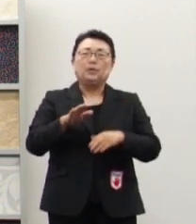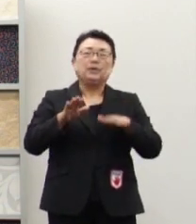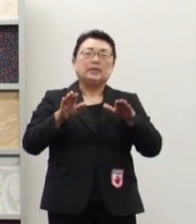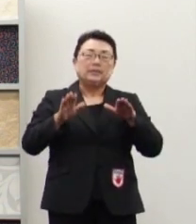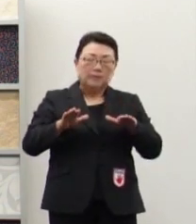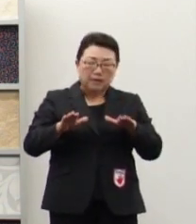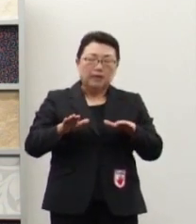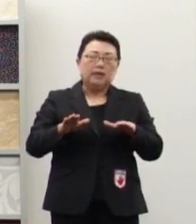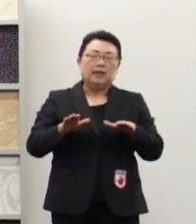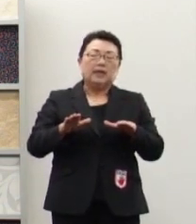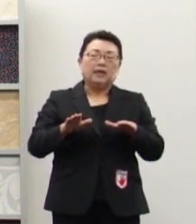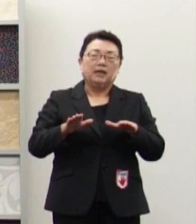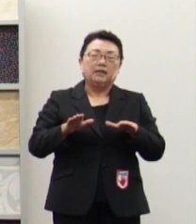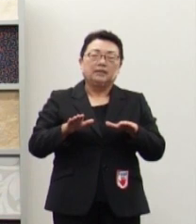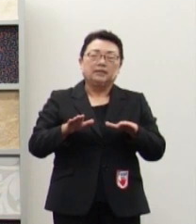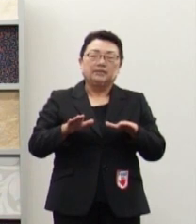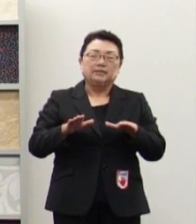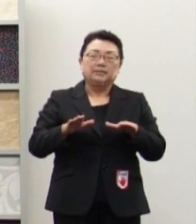何て言うんですかね、